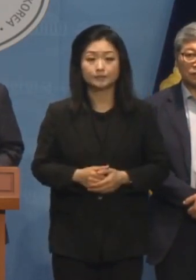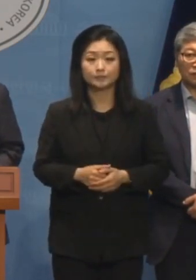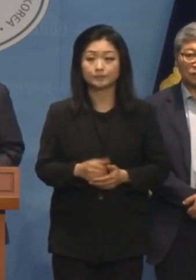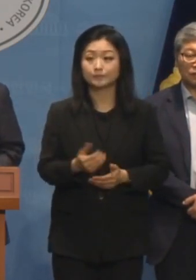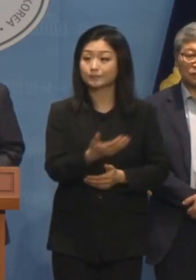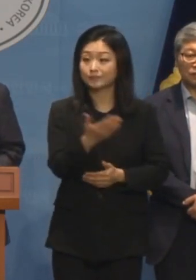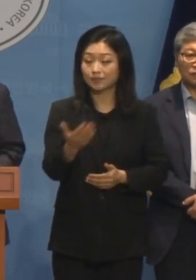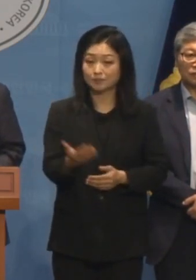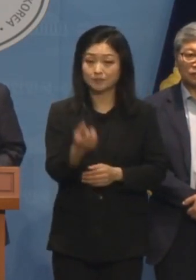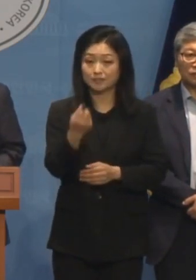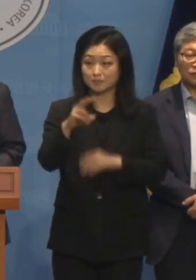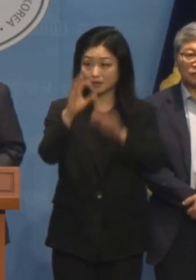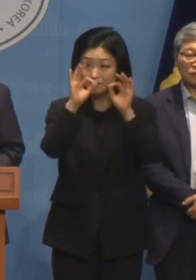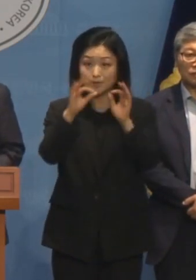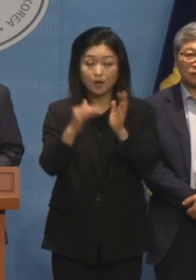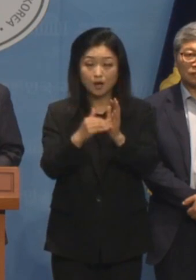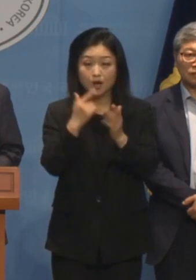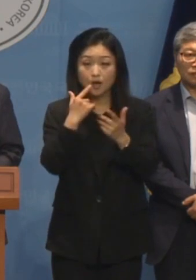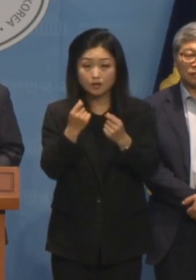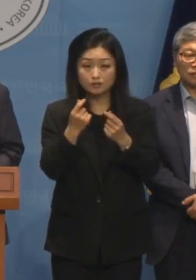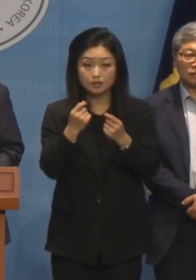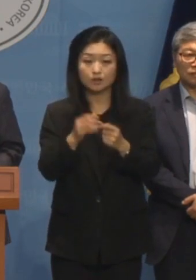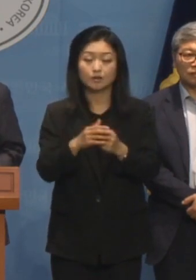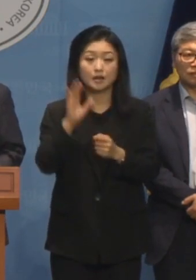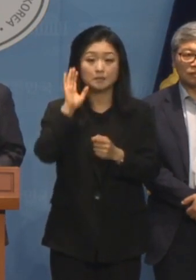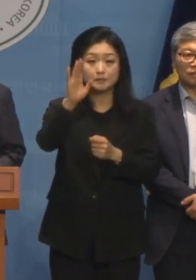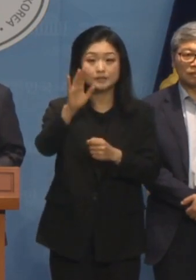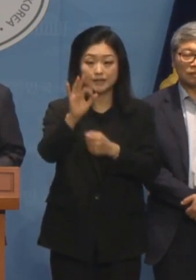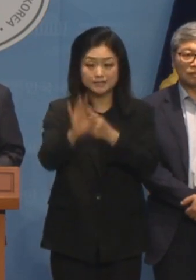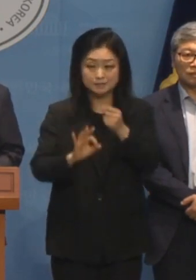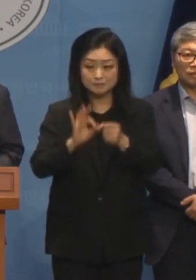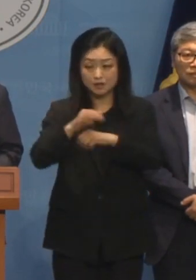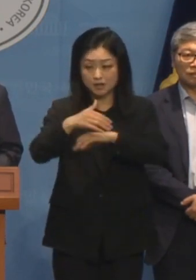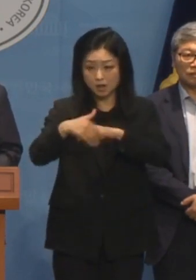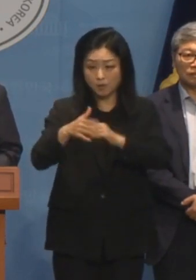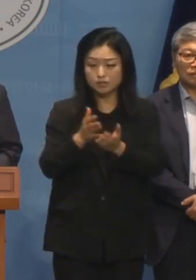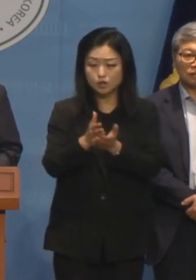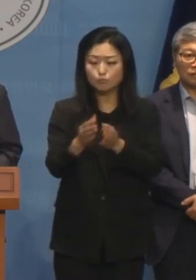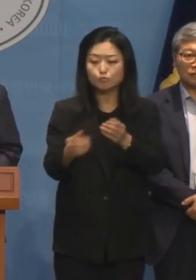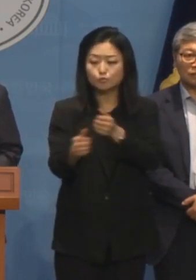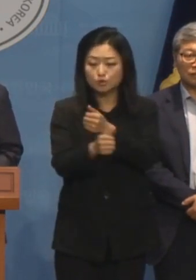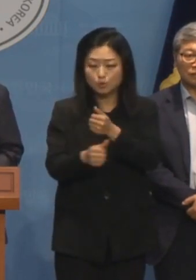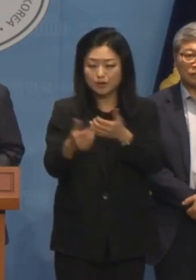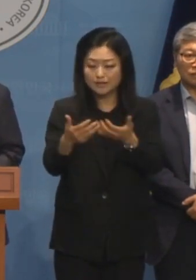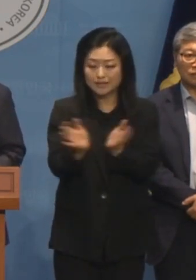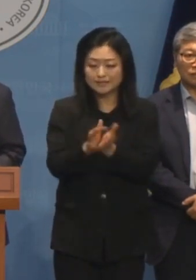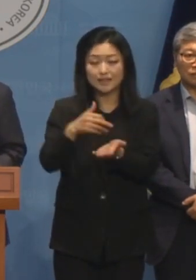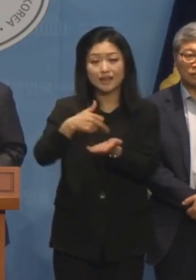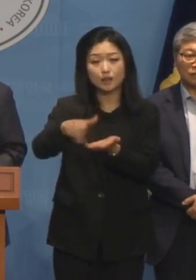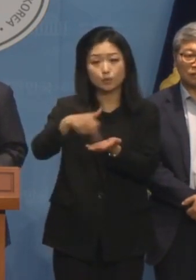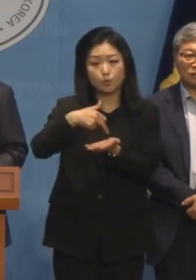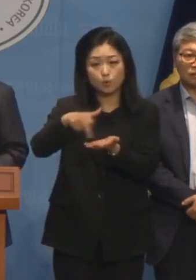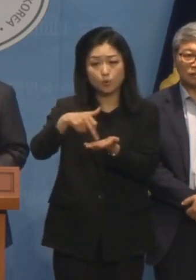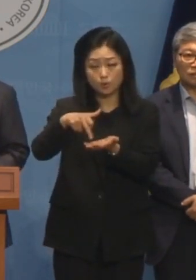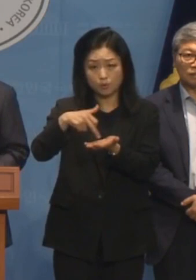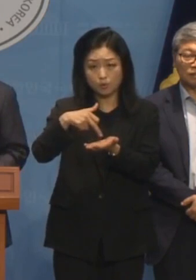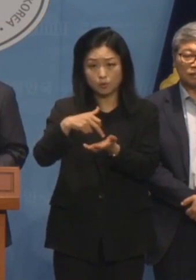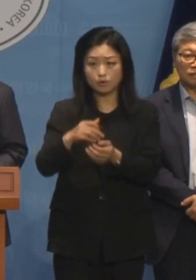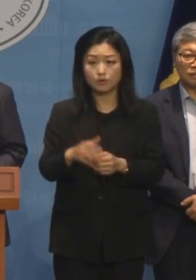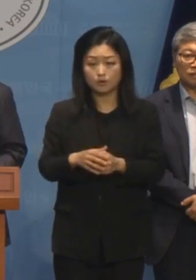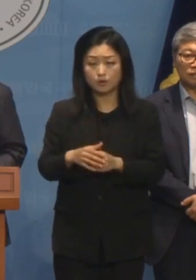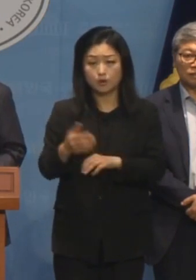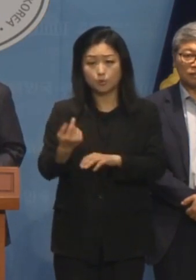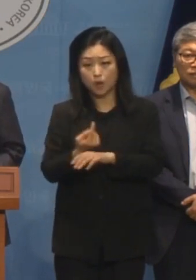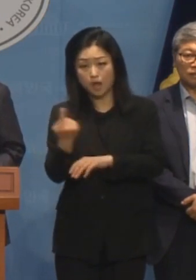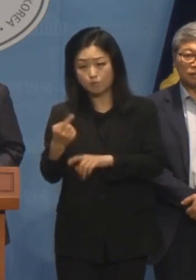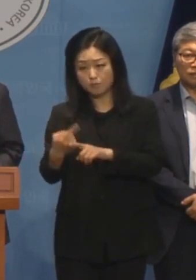언론에 보도된 바와 같이 국교위 중장기 국가교육발전 전문위원회 단체 채팅방에 외부평가 도입,